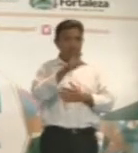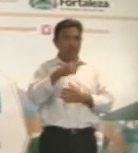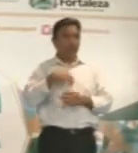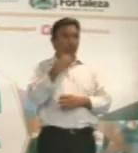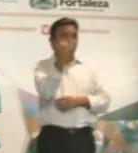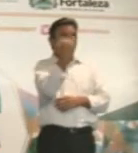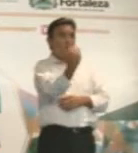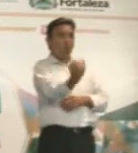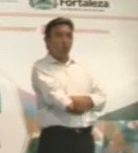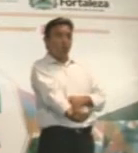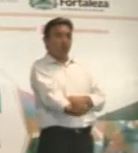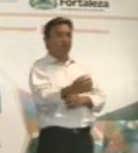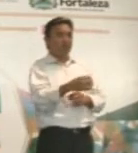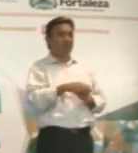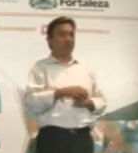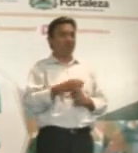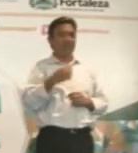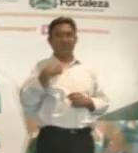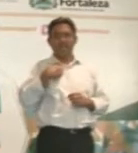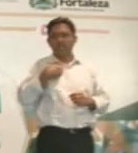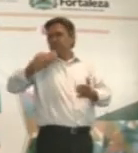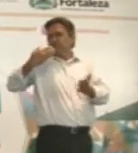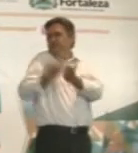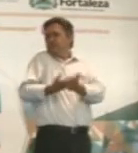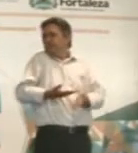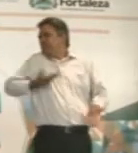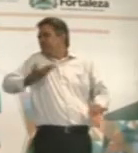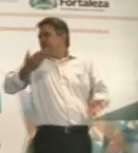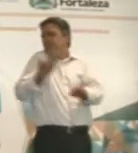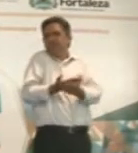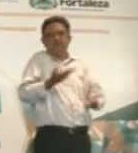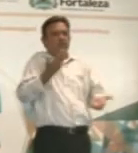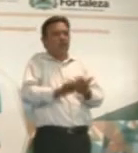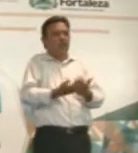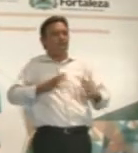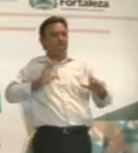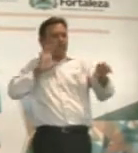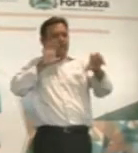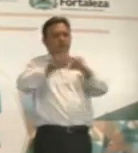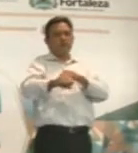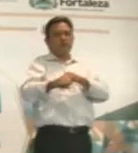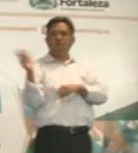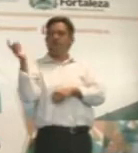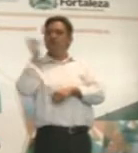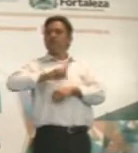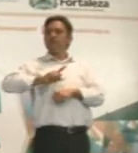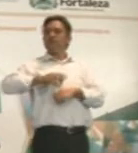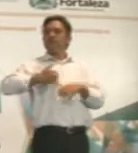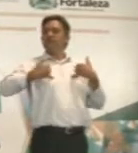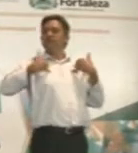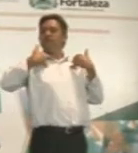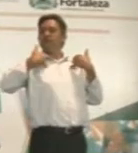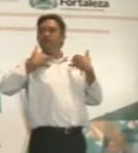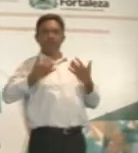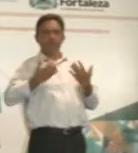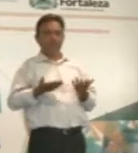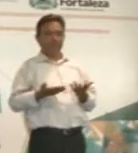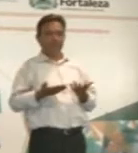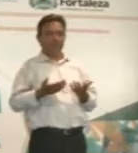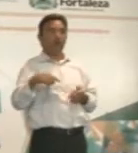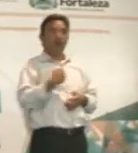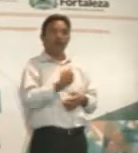tamborete de uma rede. Eu vim estudar, eu me formei, eu isso, aquilo, outro, e venci. Então